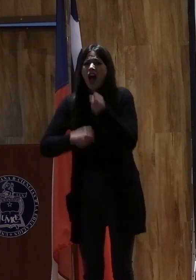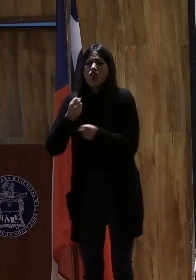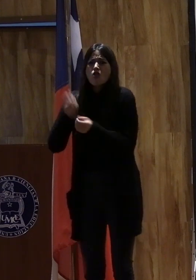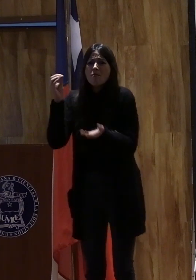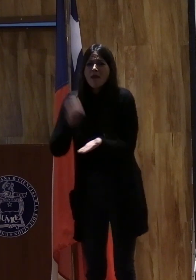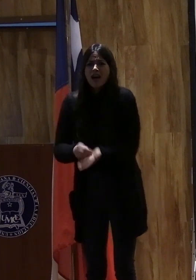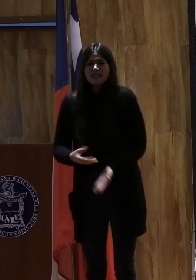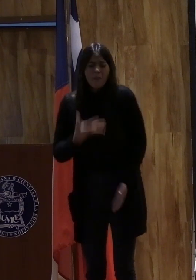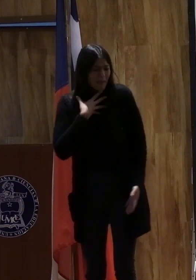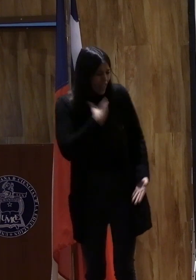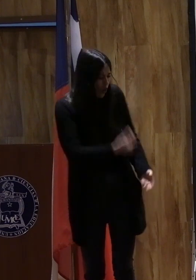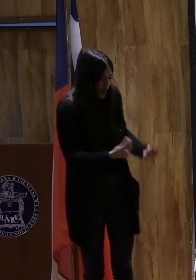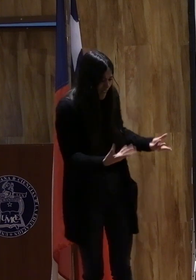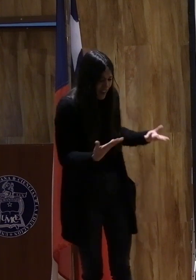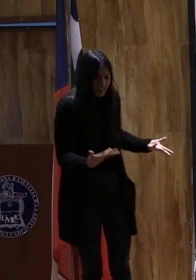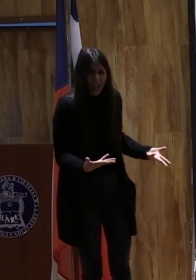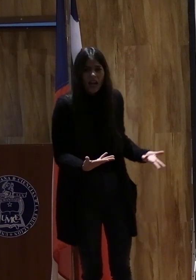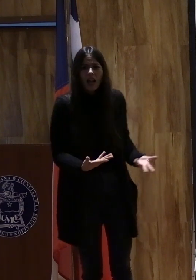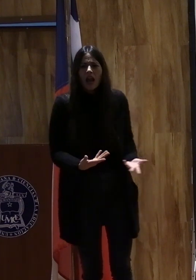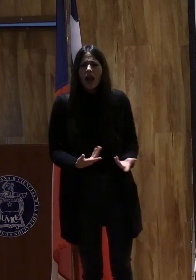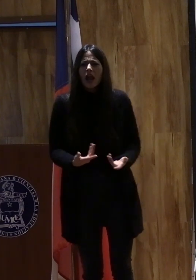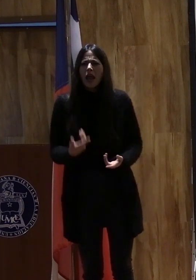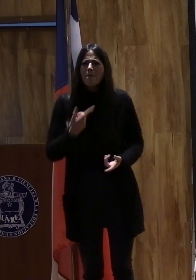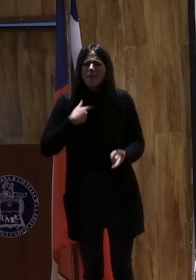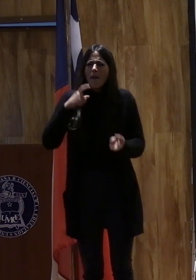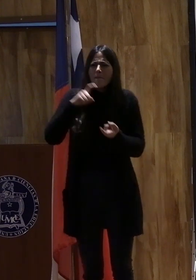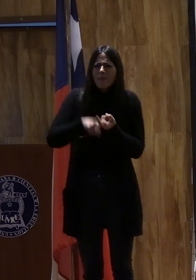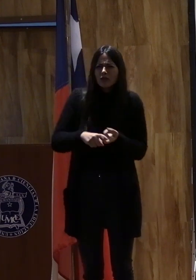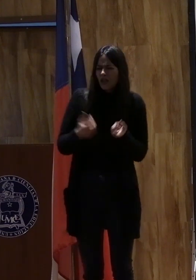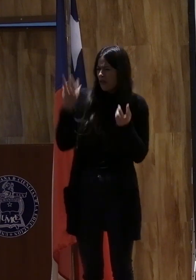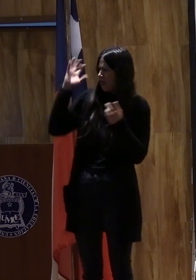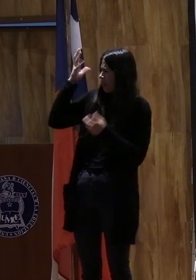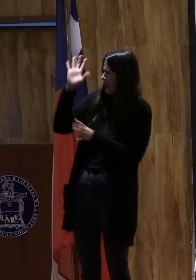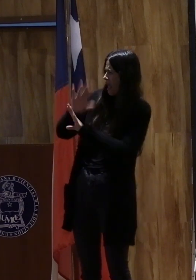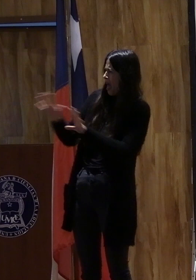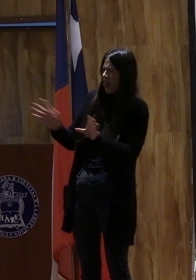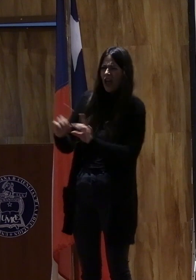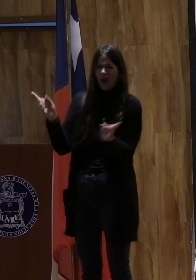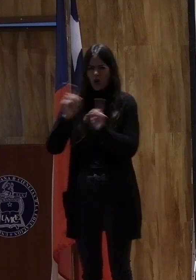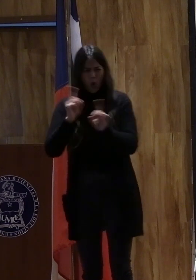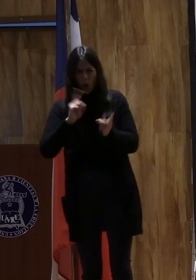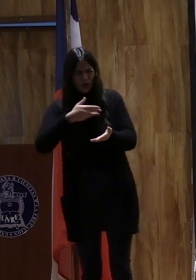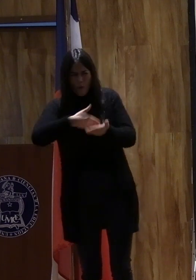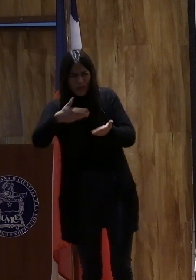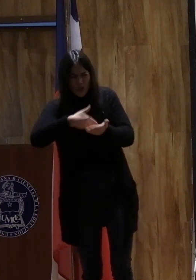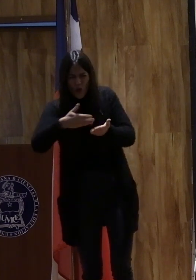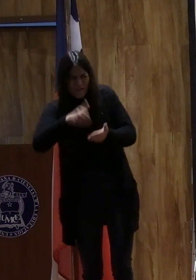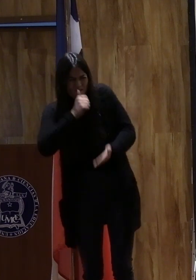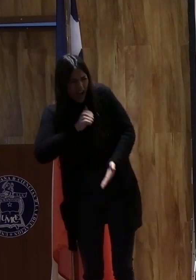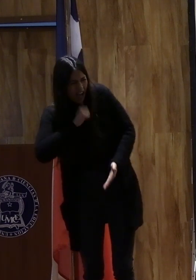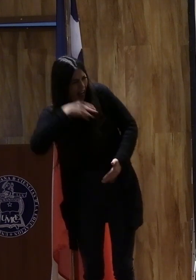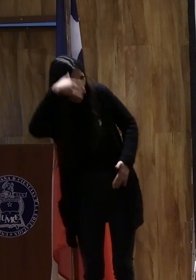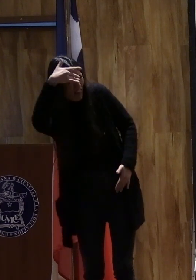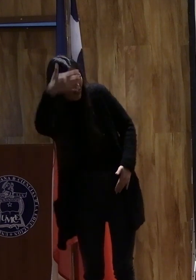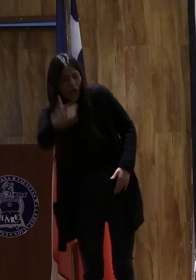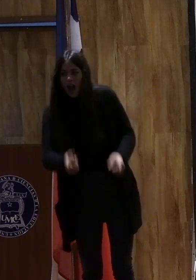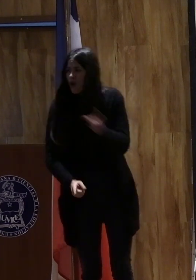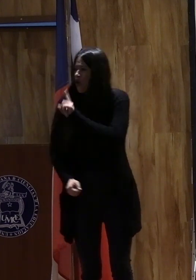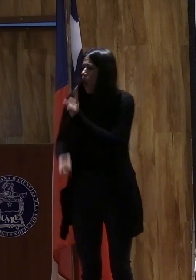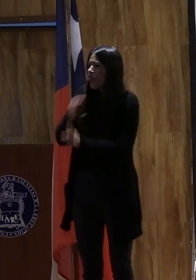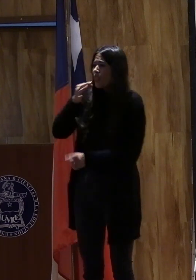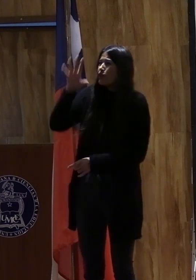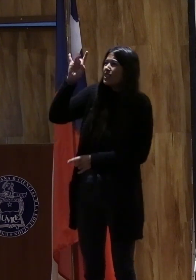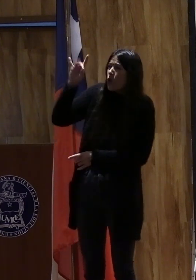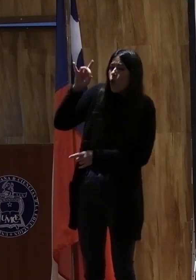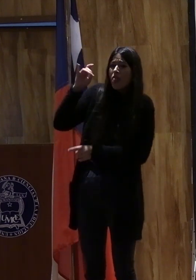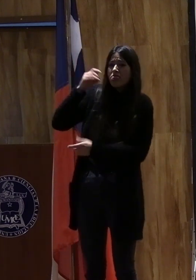van a hacer mis hijos? Y la peluquera, y mi mujer, que no entiende nada, me dijo, no, si son millones de años. No, si ella dijo